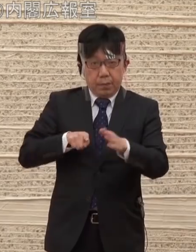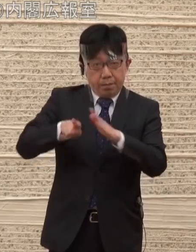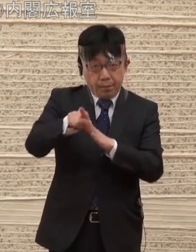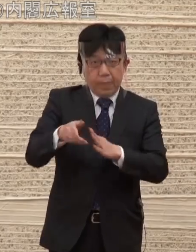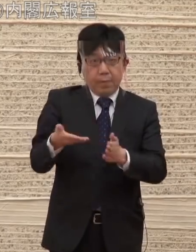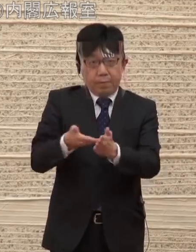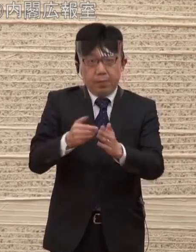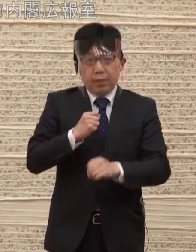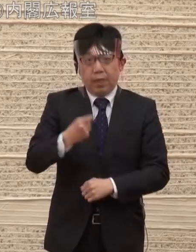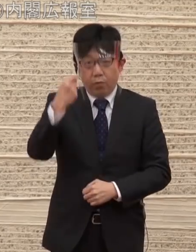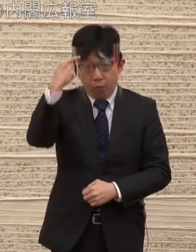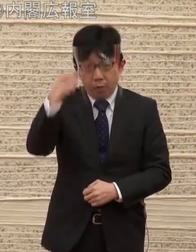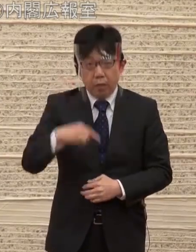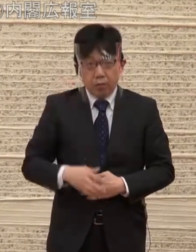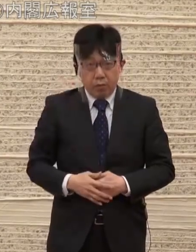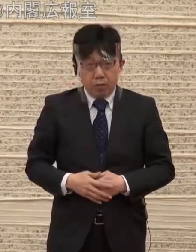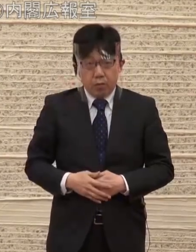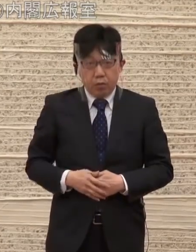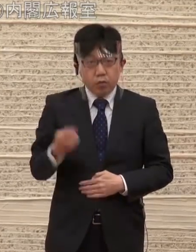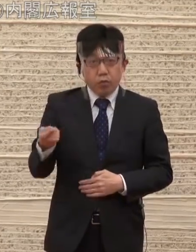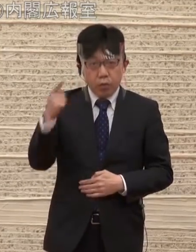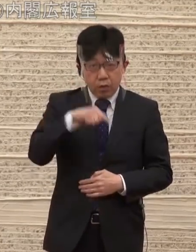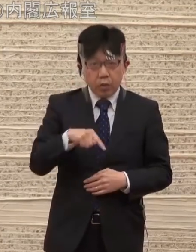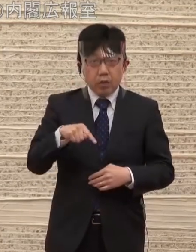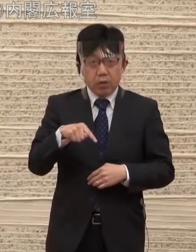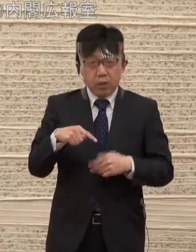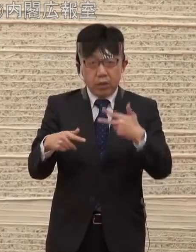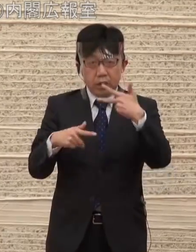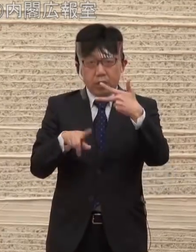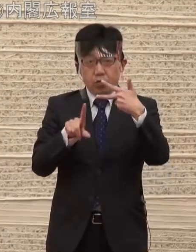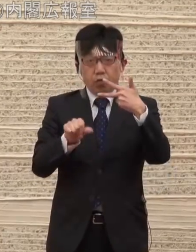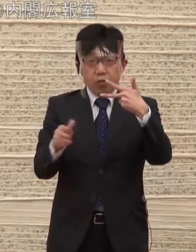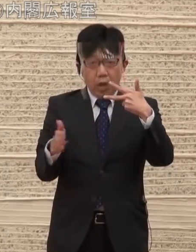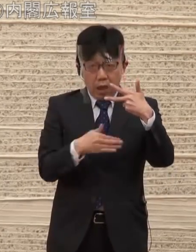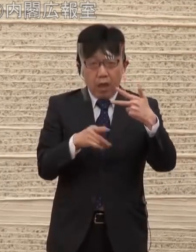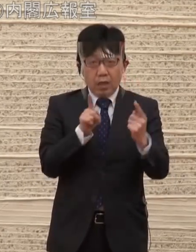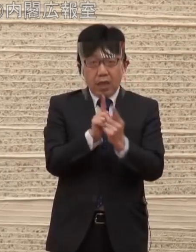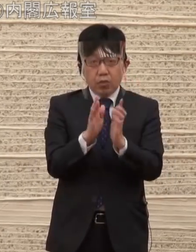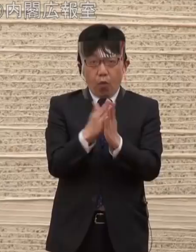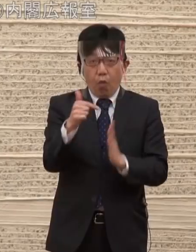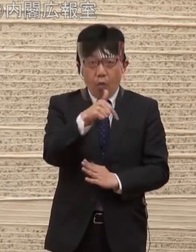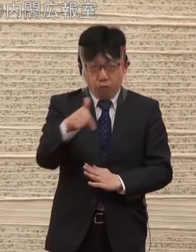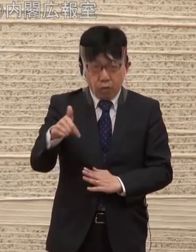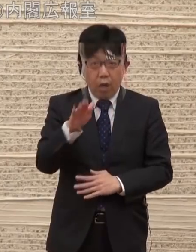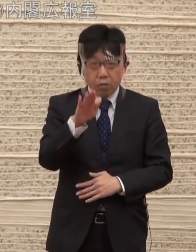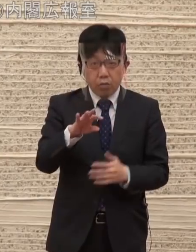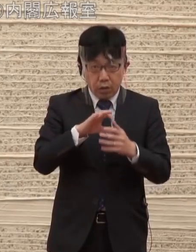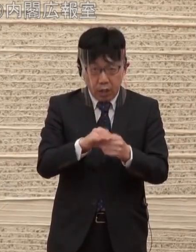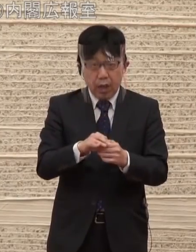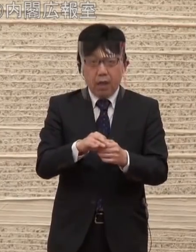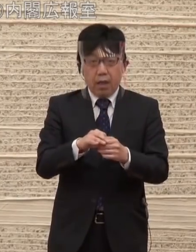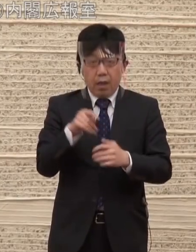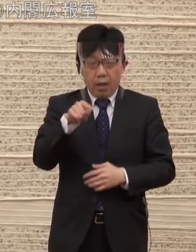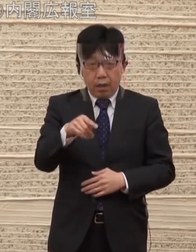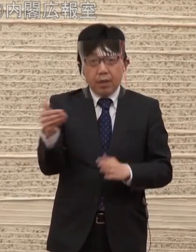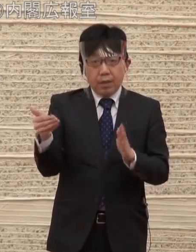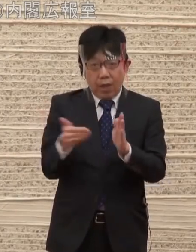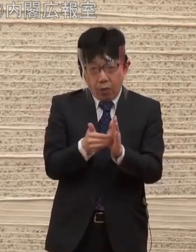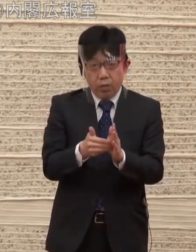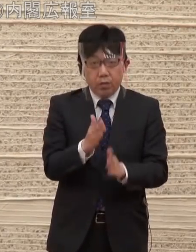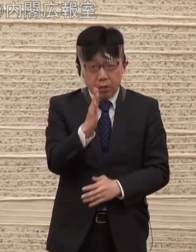えっと次の手貸15分から進化たこんなブリス完成症対策本部ですから最後の質問しております状態に近い方の後藤